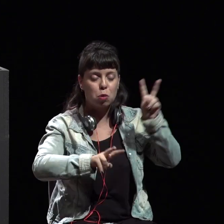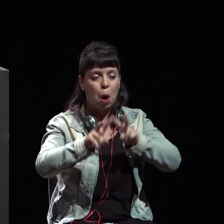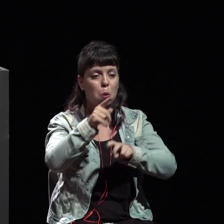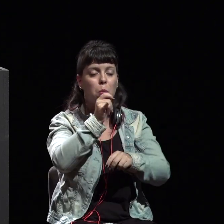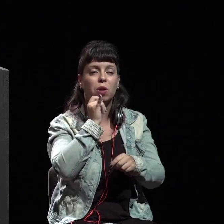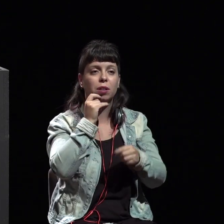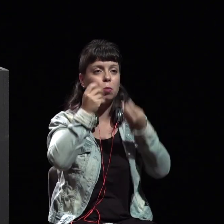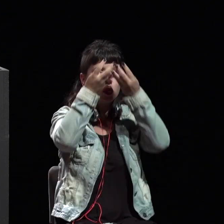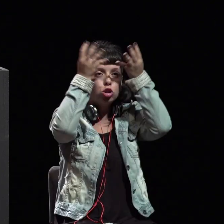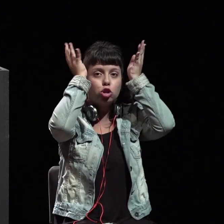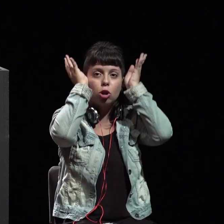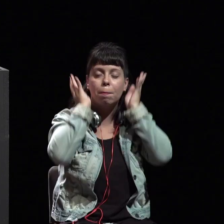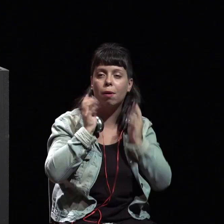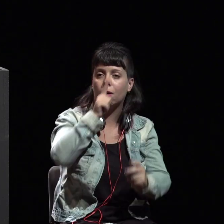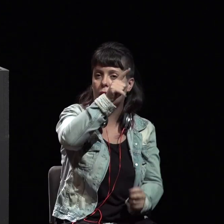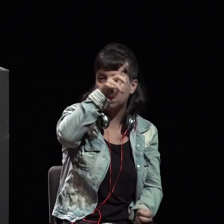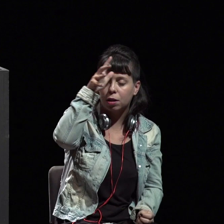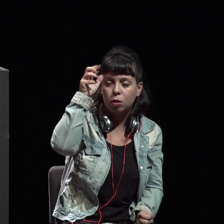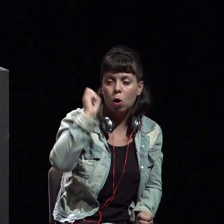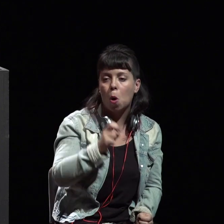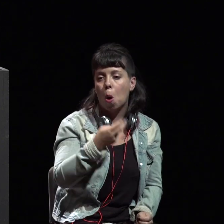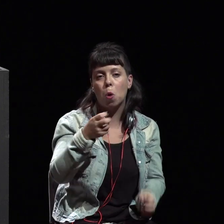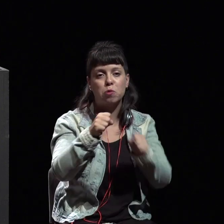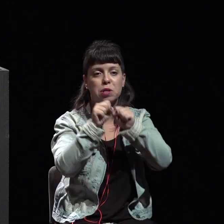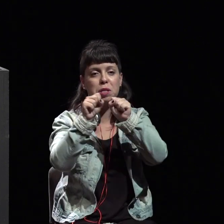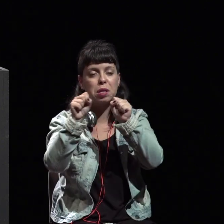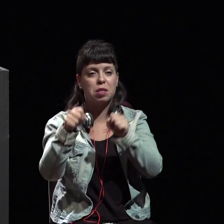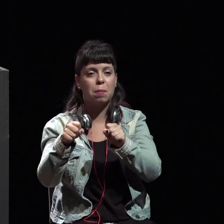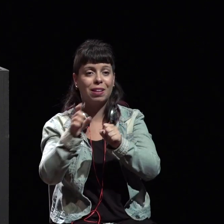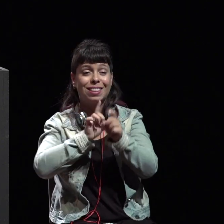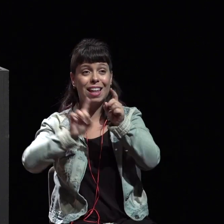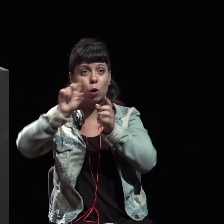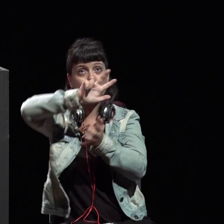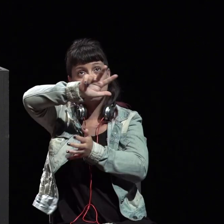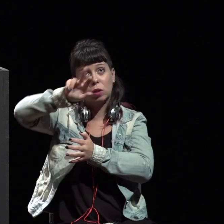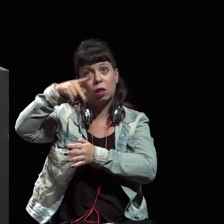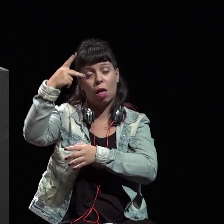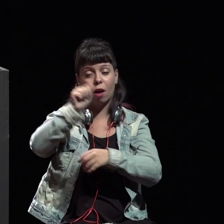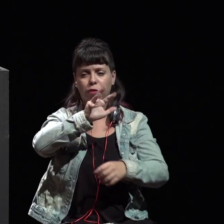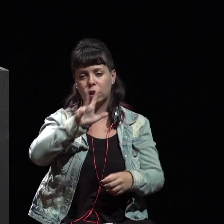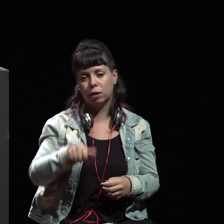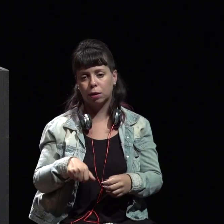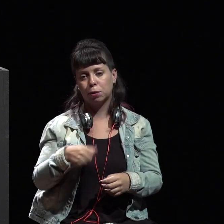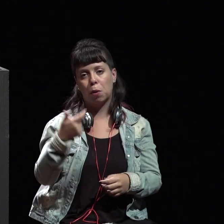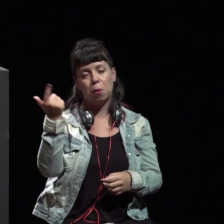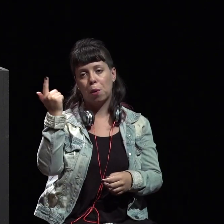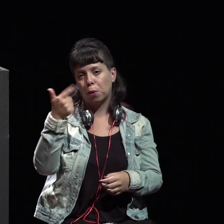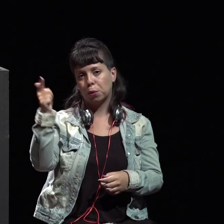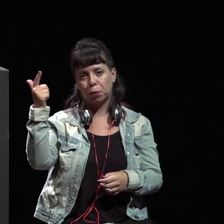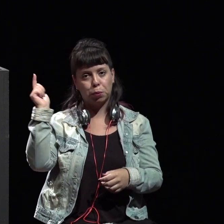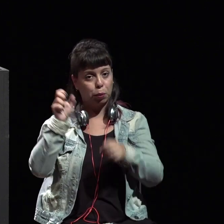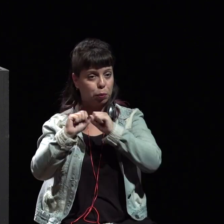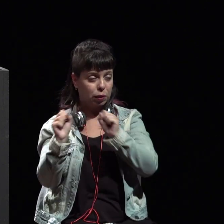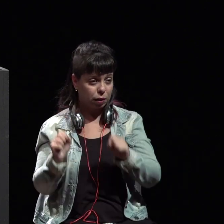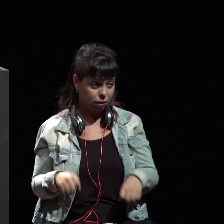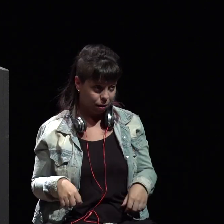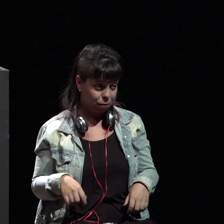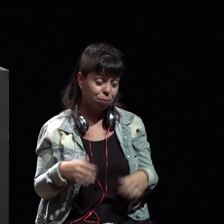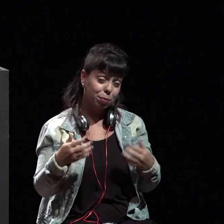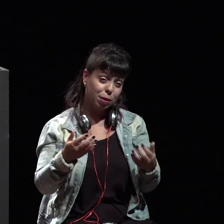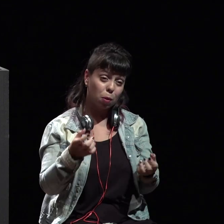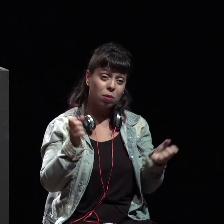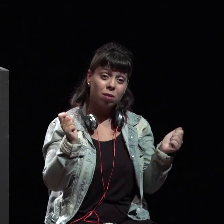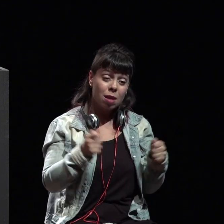amazônicos, ou dos sistemas cosmológicos africanos, entre tantos outros possíveis, né. Nesse sentido, a coisa só passaria a ganhar